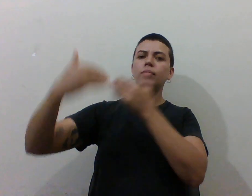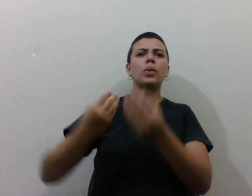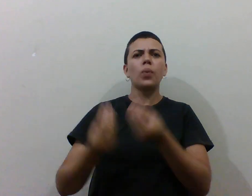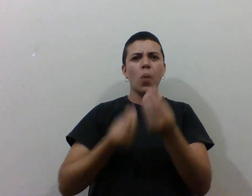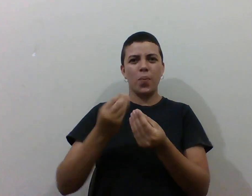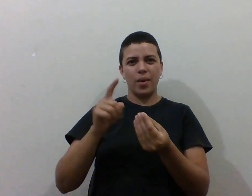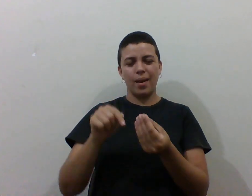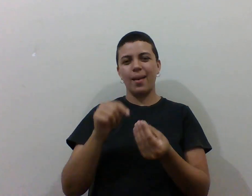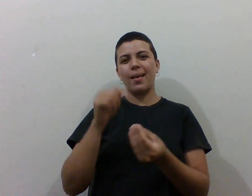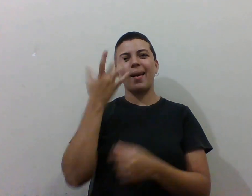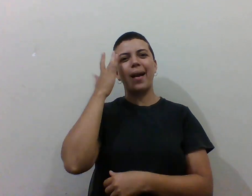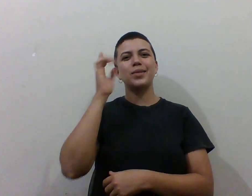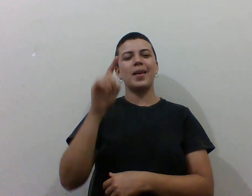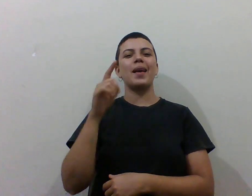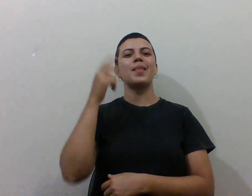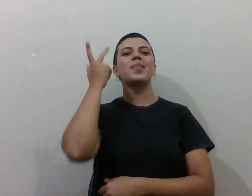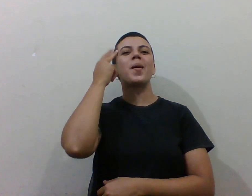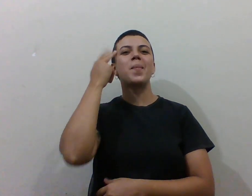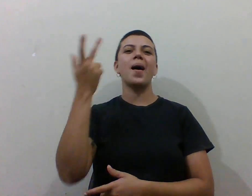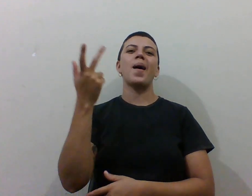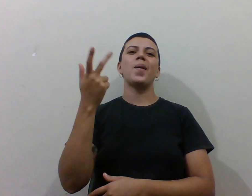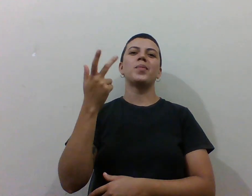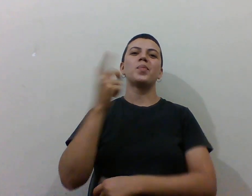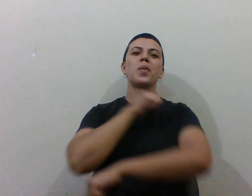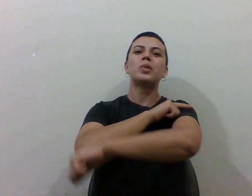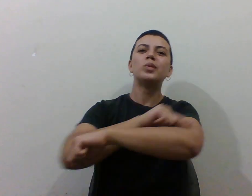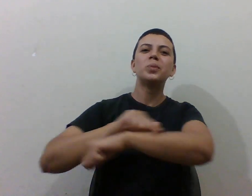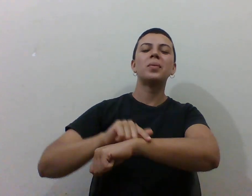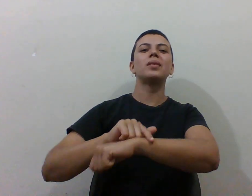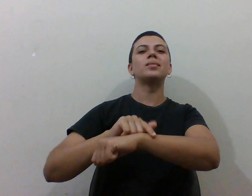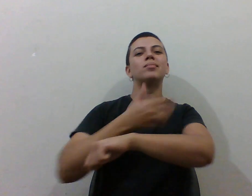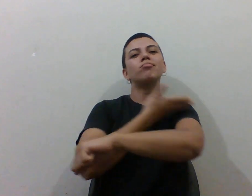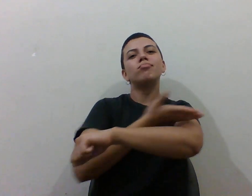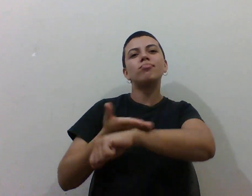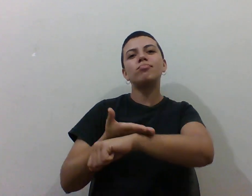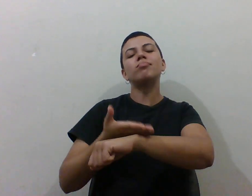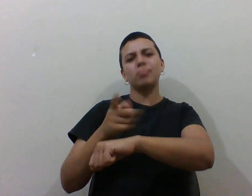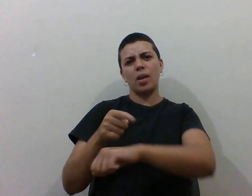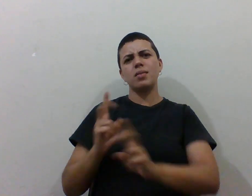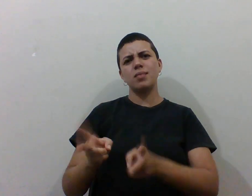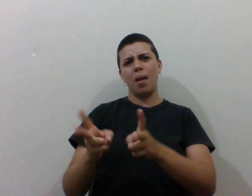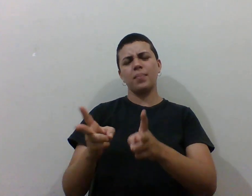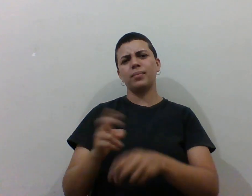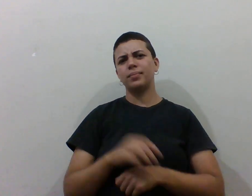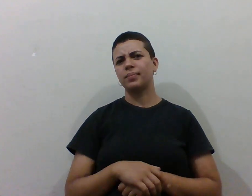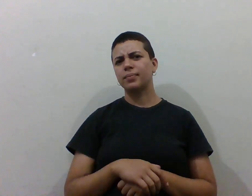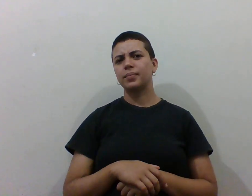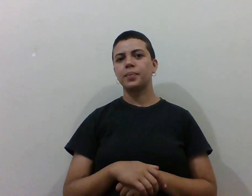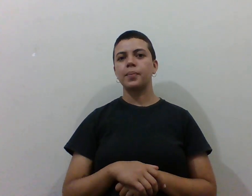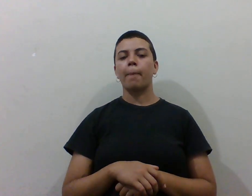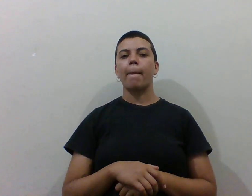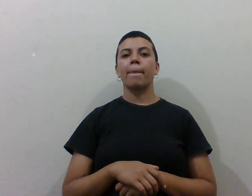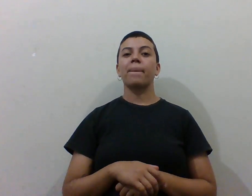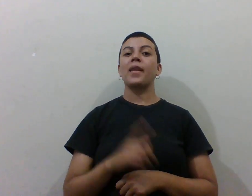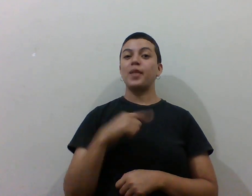habitual tradicional espontâneo ou recorrente quando a gente propõe trabalhar algo